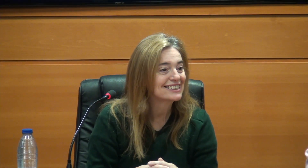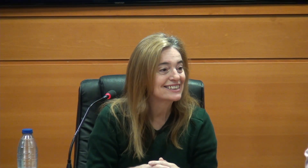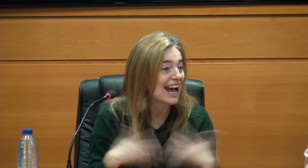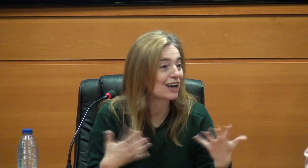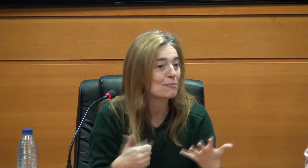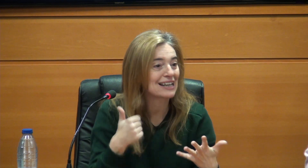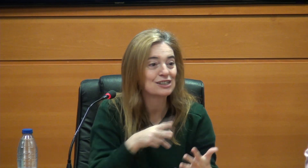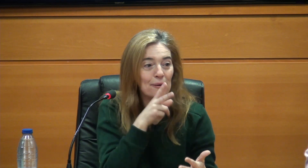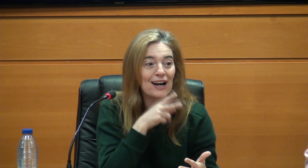animales